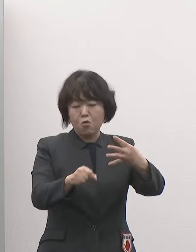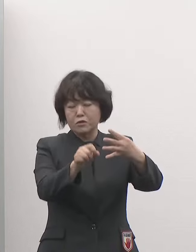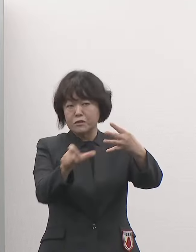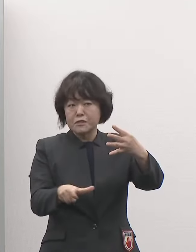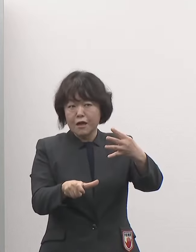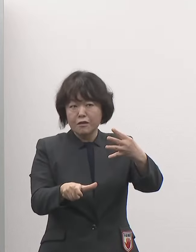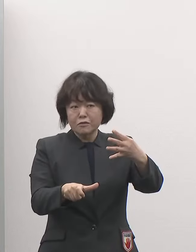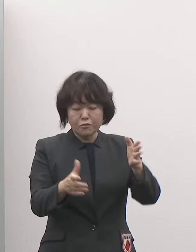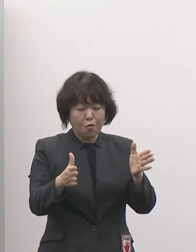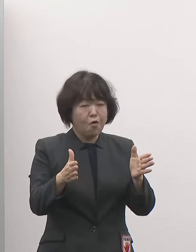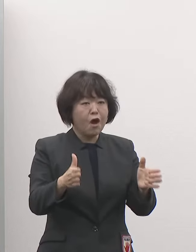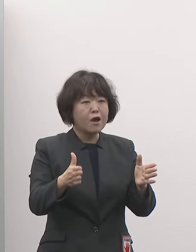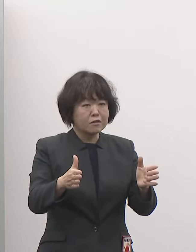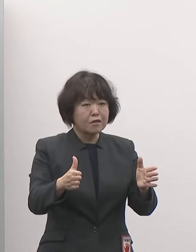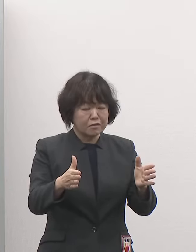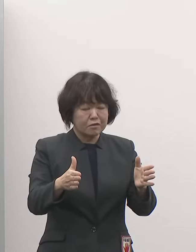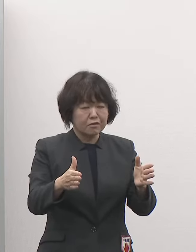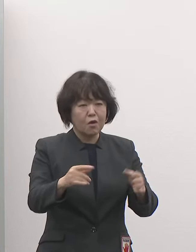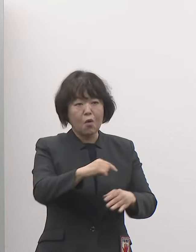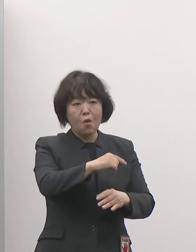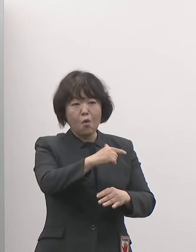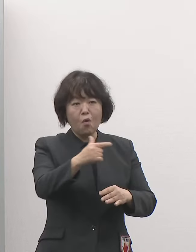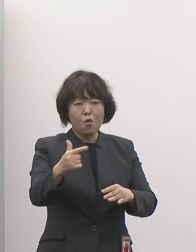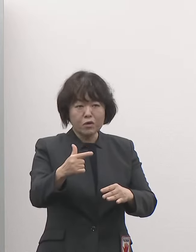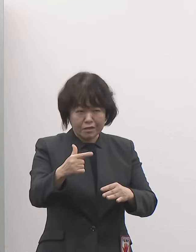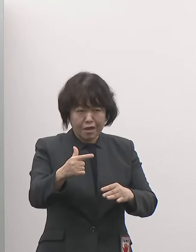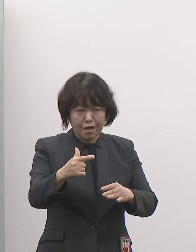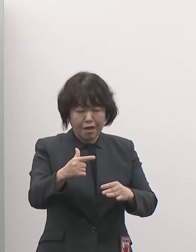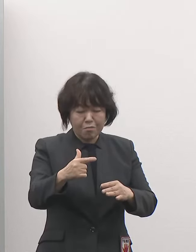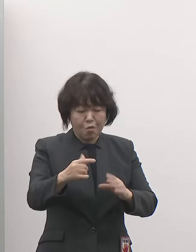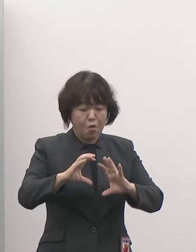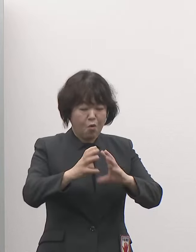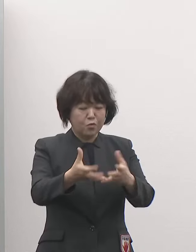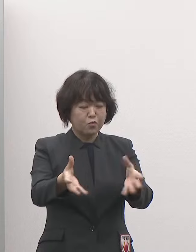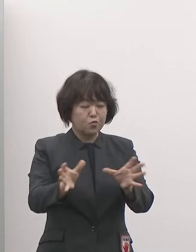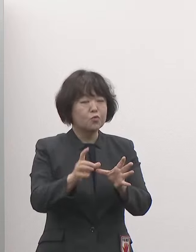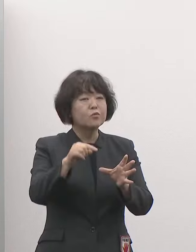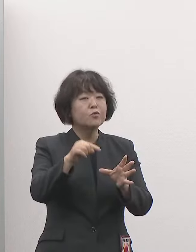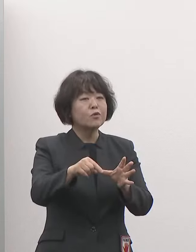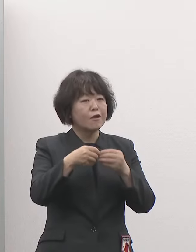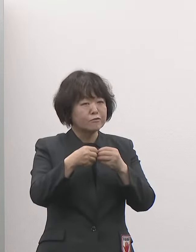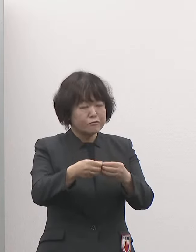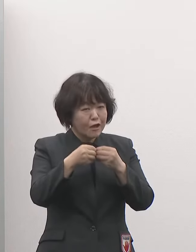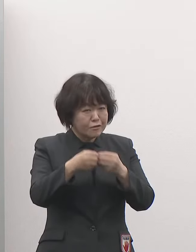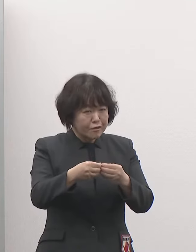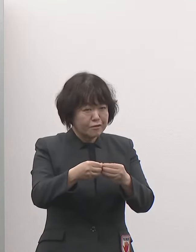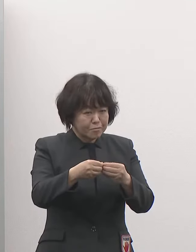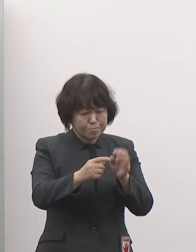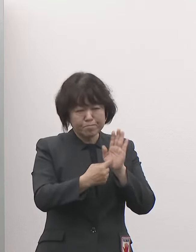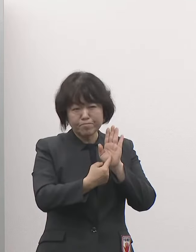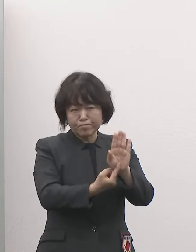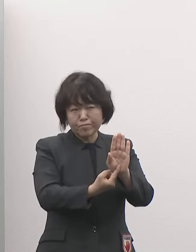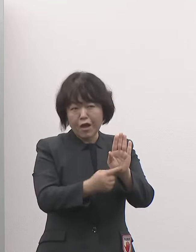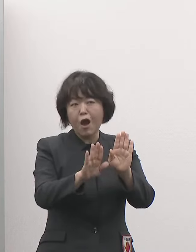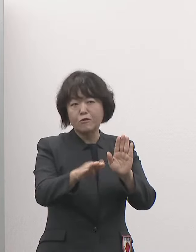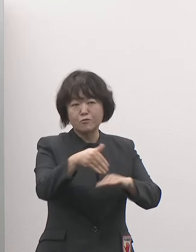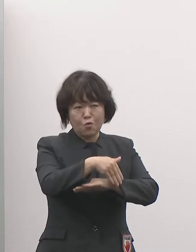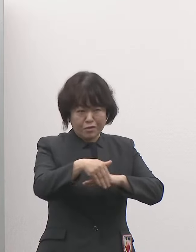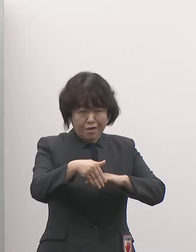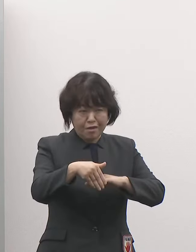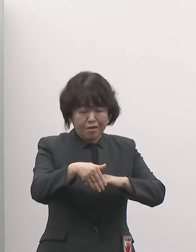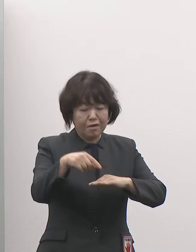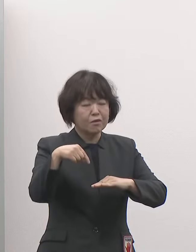ビレッジの中というコンソーシアムの中で一つ具体的な取り組みが行われるところでありますが、着